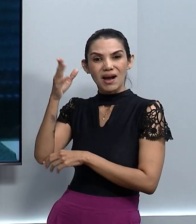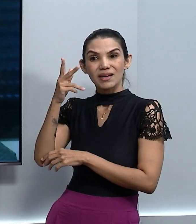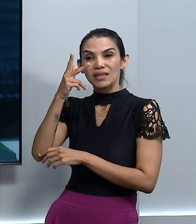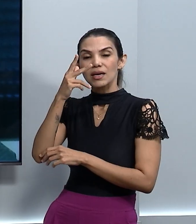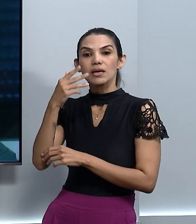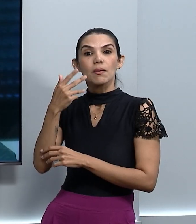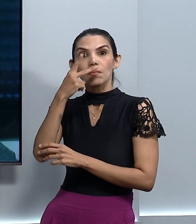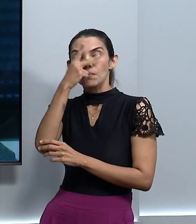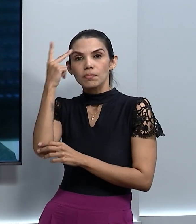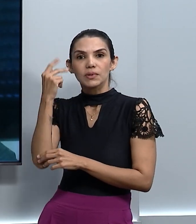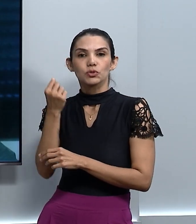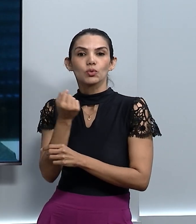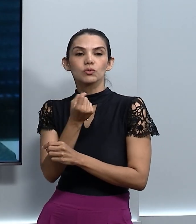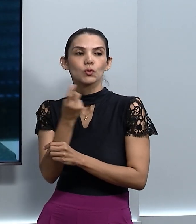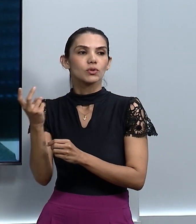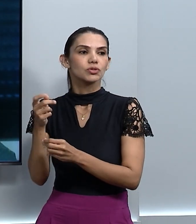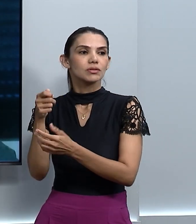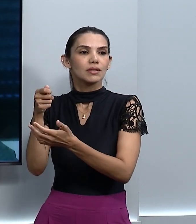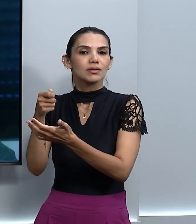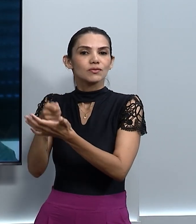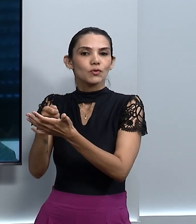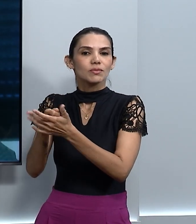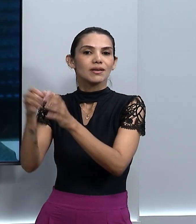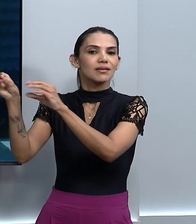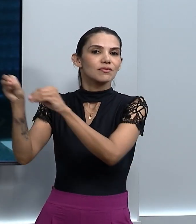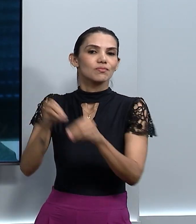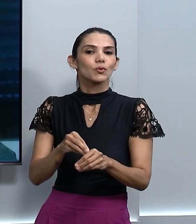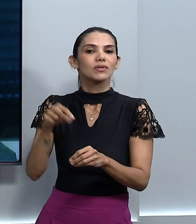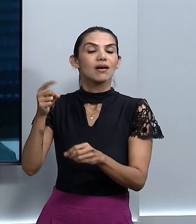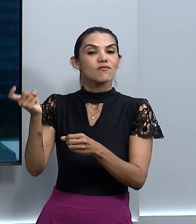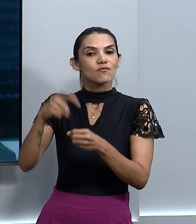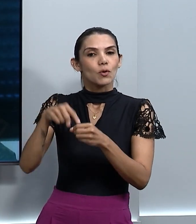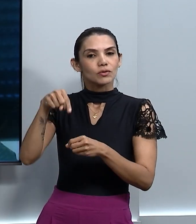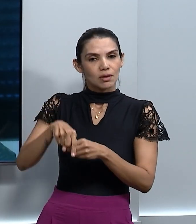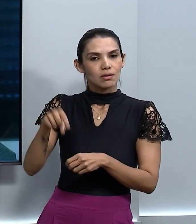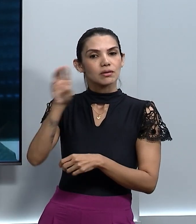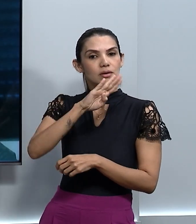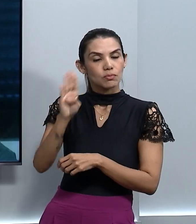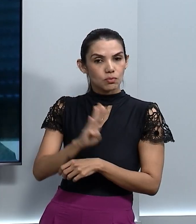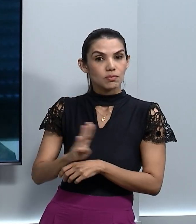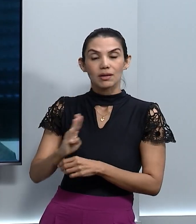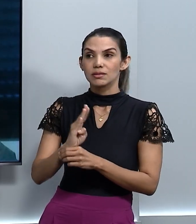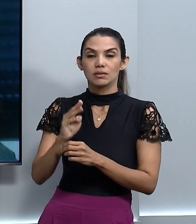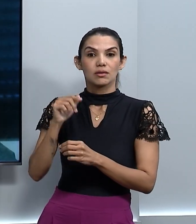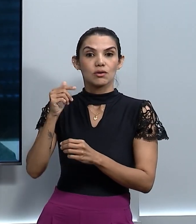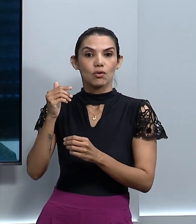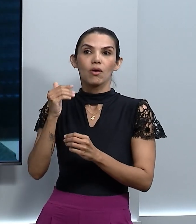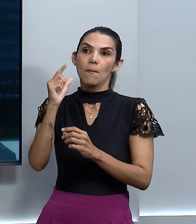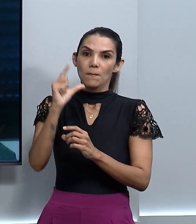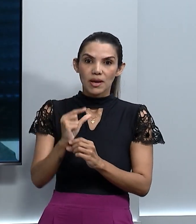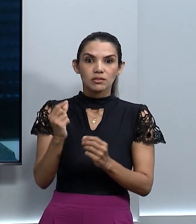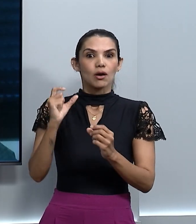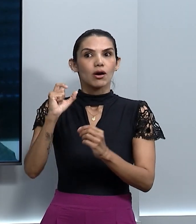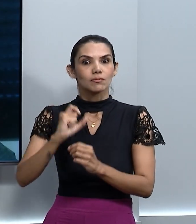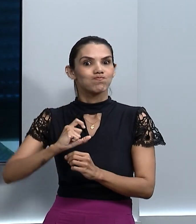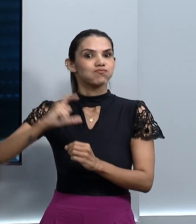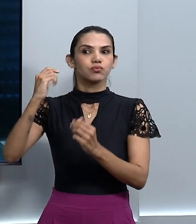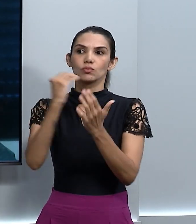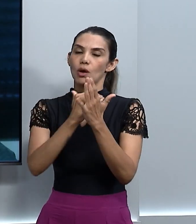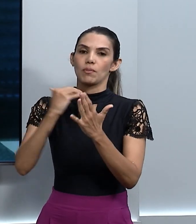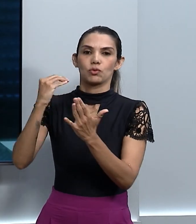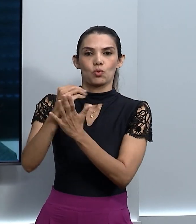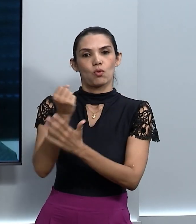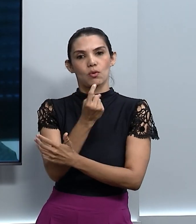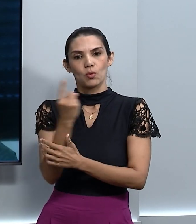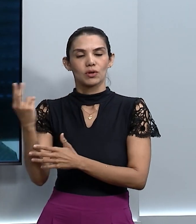deportados no ano de 2024. No governo Trump, em 2025, esse número saltou de 50 mil para 230 mil,